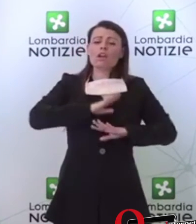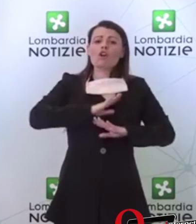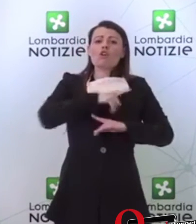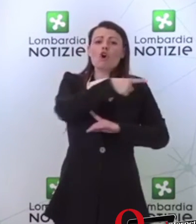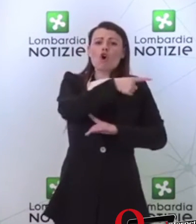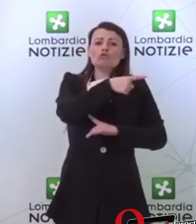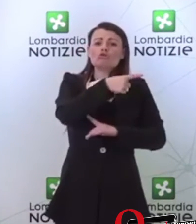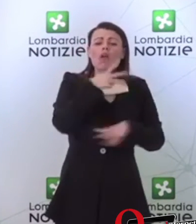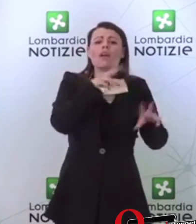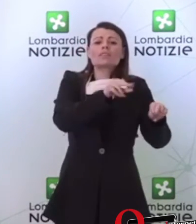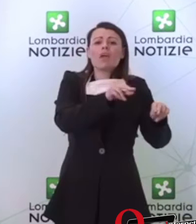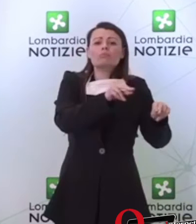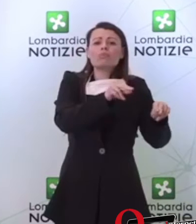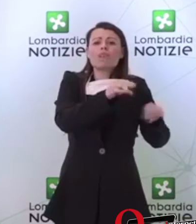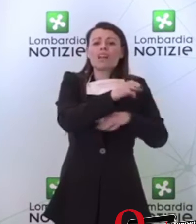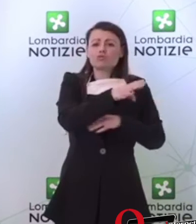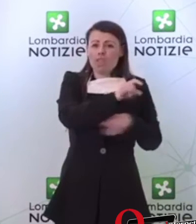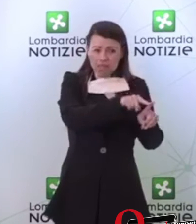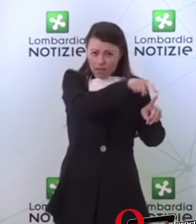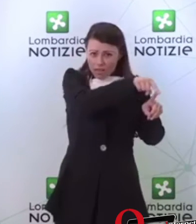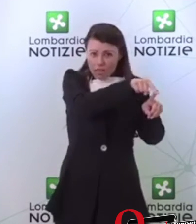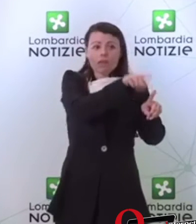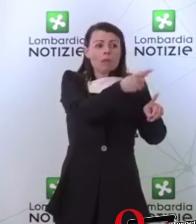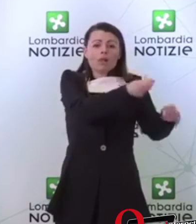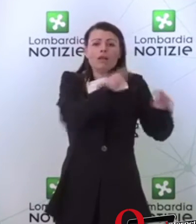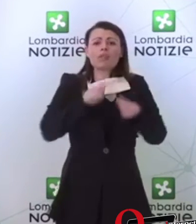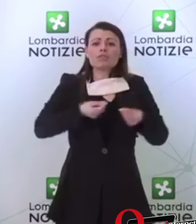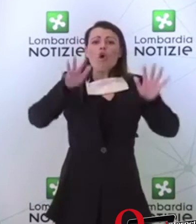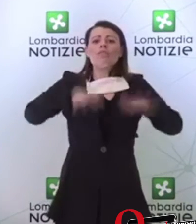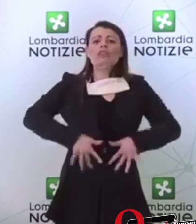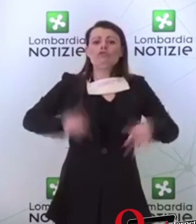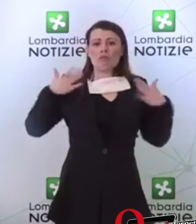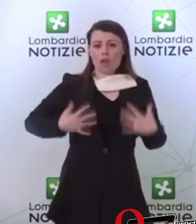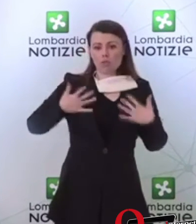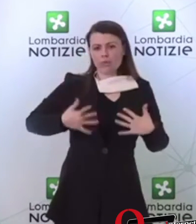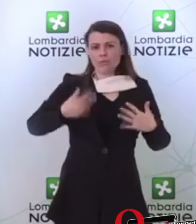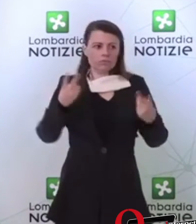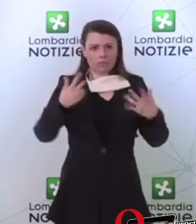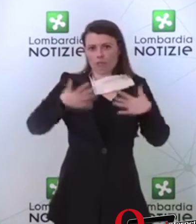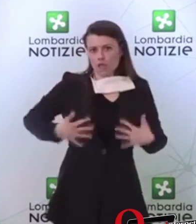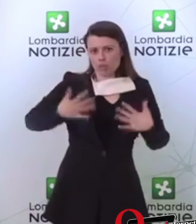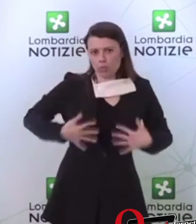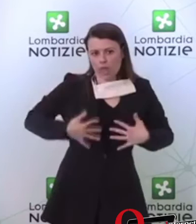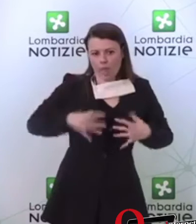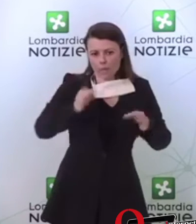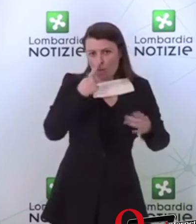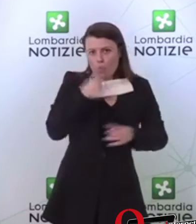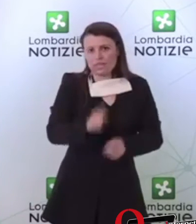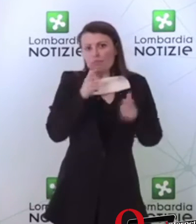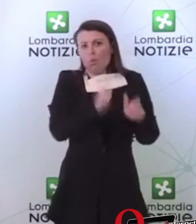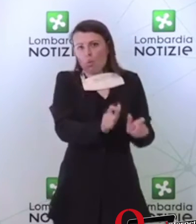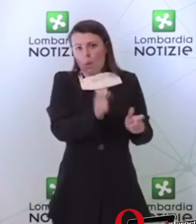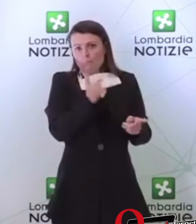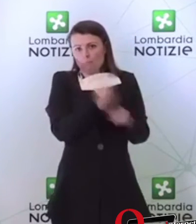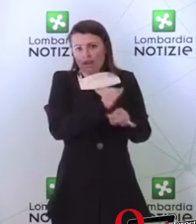Repubblica Ceca 10.000 tute per il personale, tutte evidentemente di quel tipo particolare per